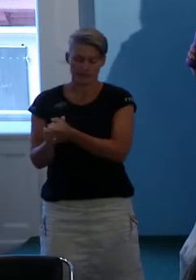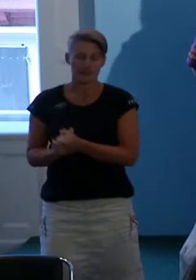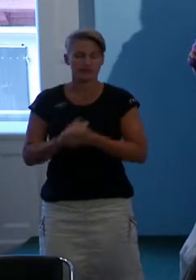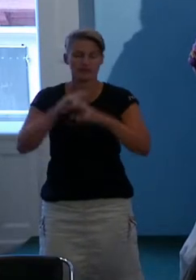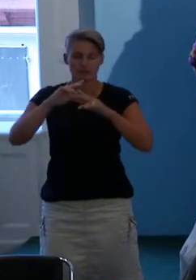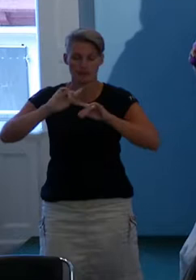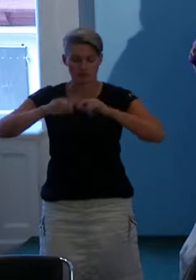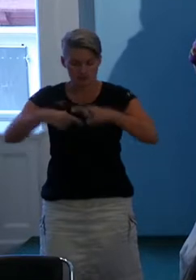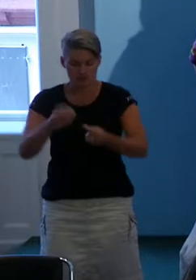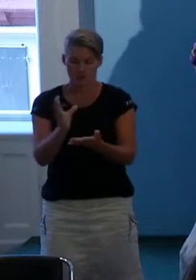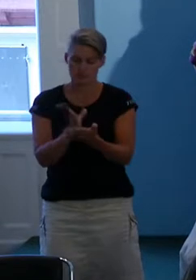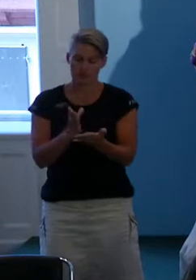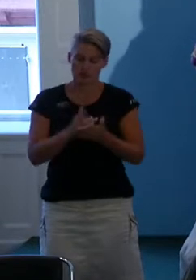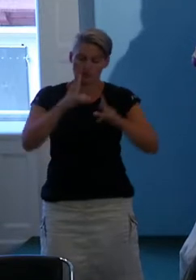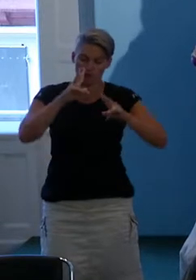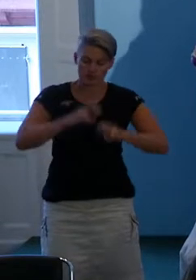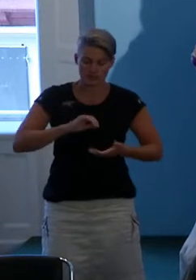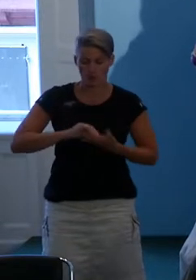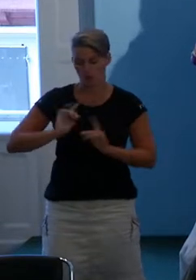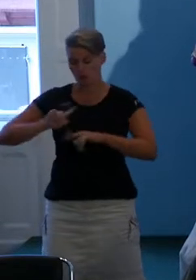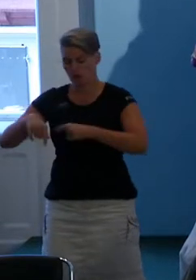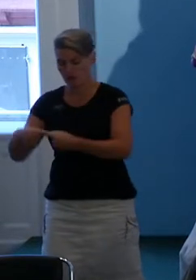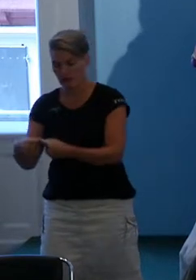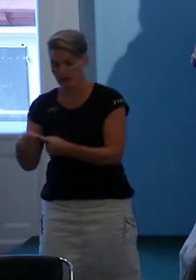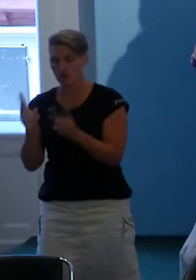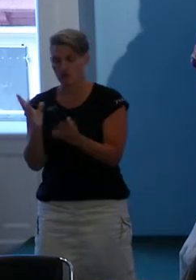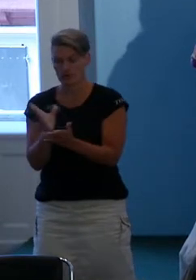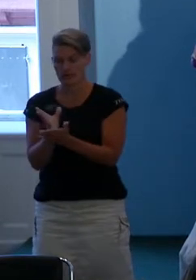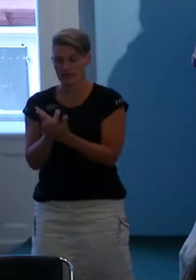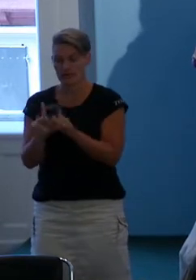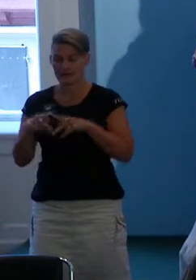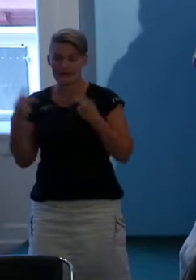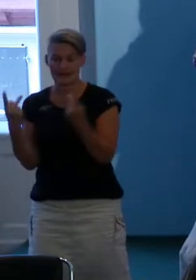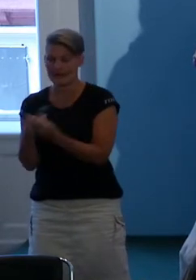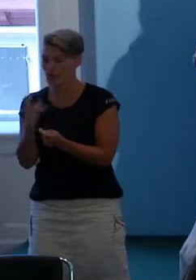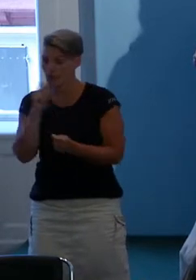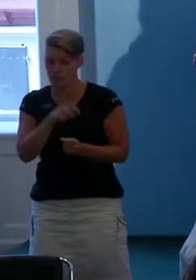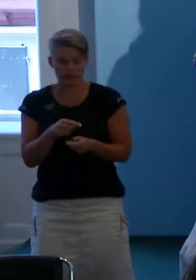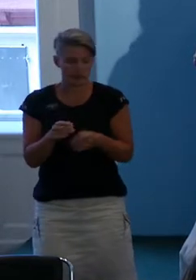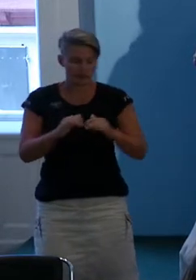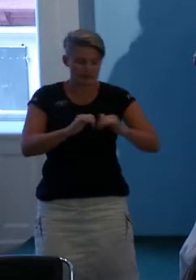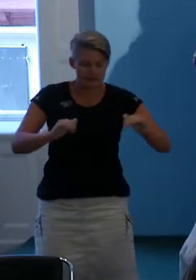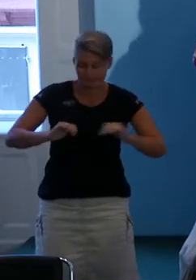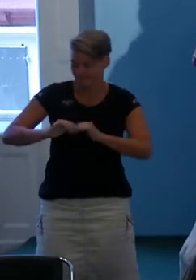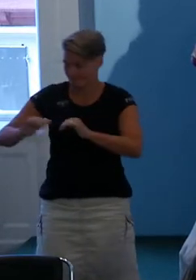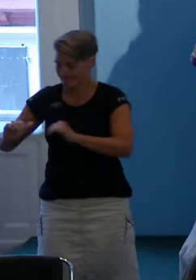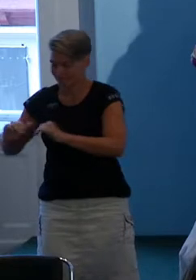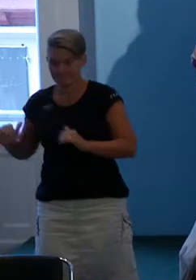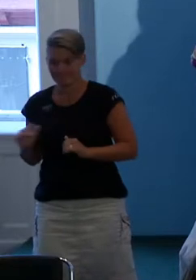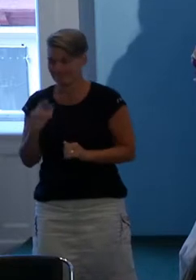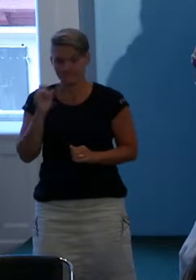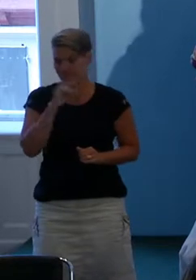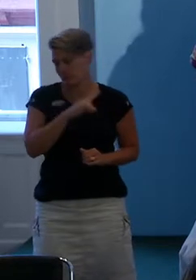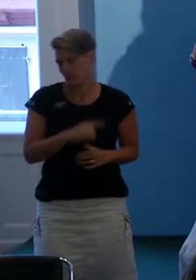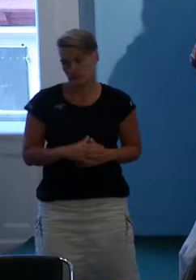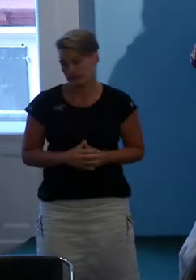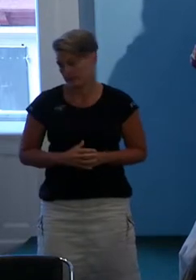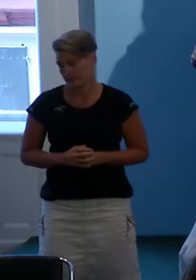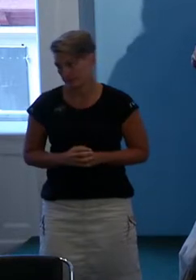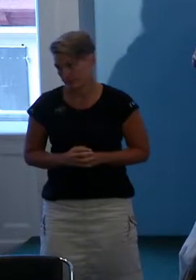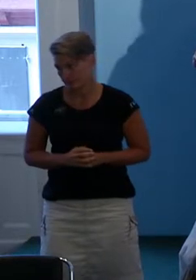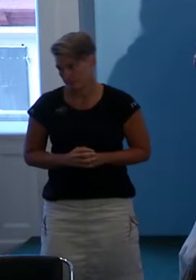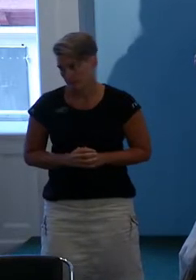det gäller forskning och utveckling och när det gäller klinik. För de kan vi inte skilja åt när den här typen av produkter vi hanterar dem.